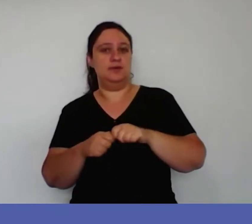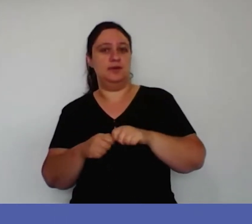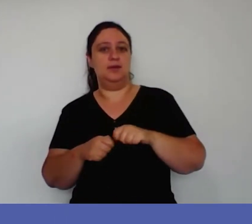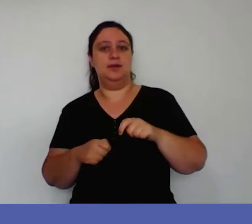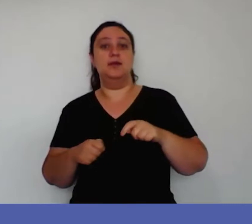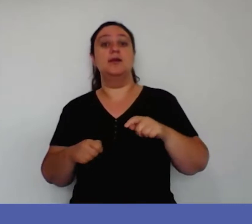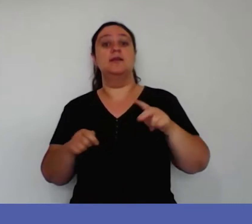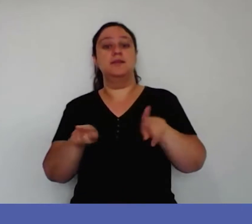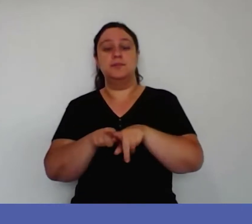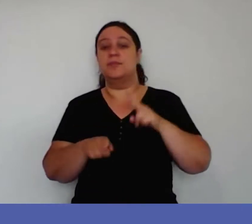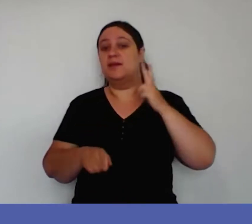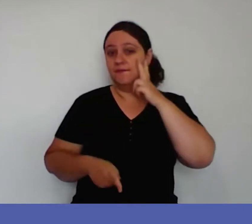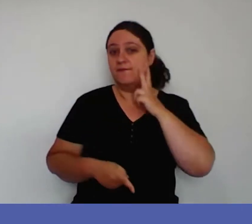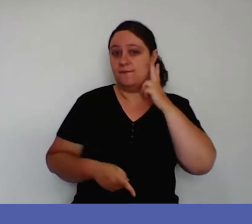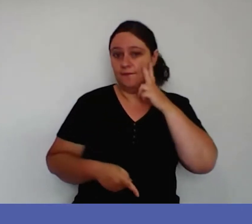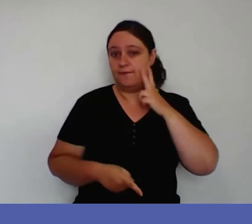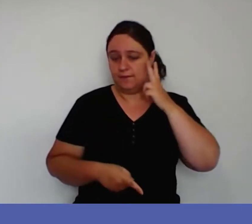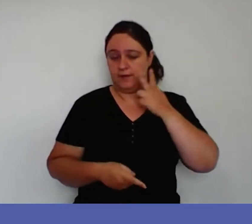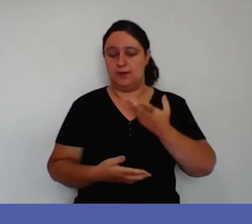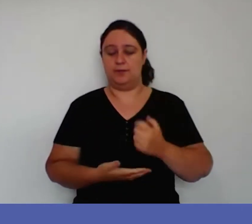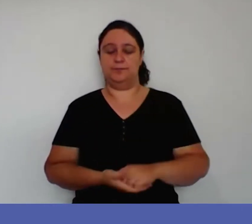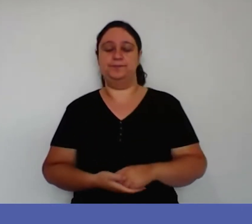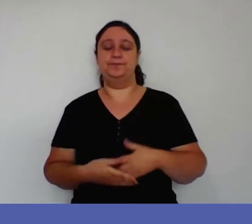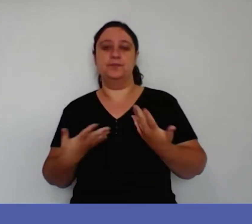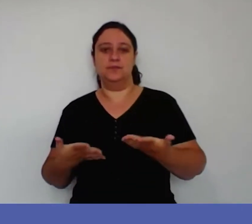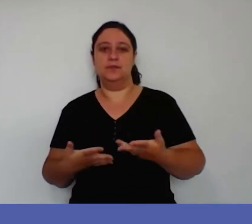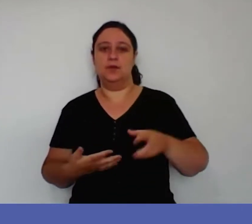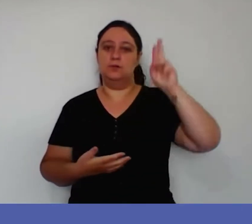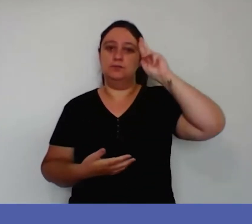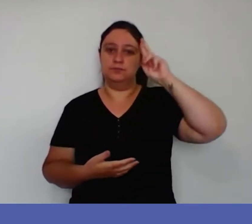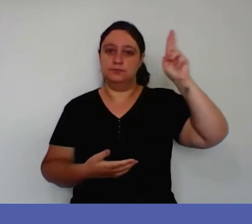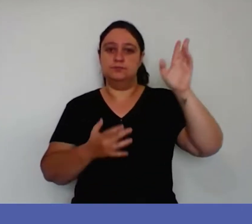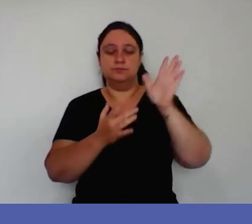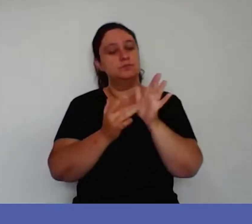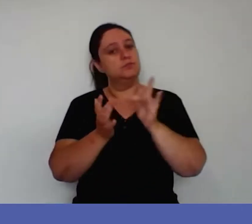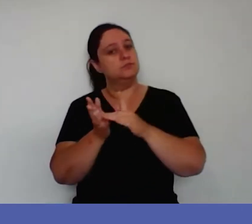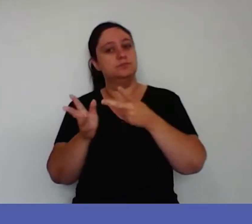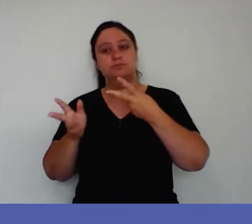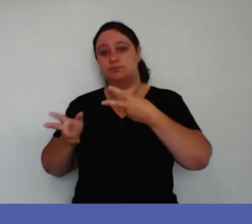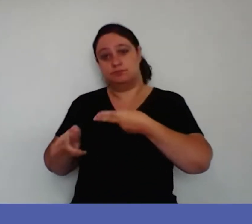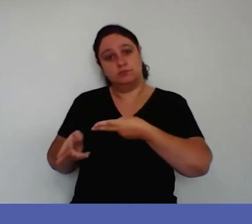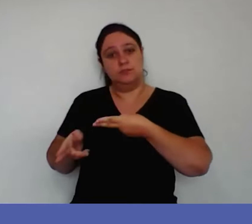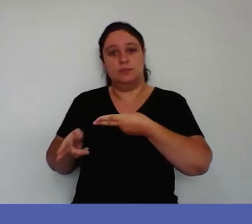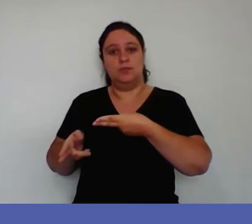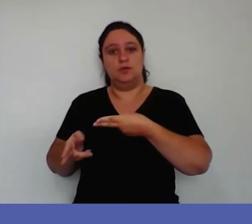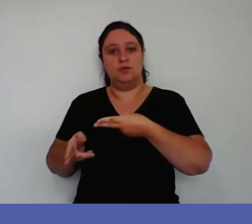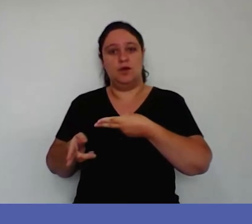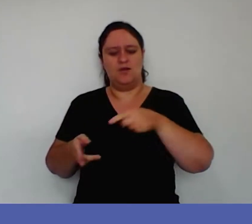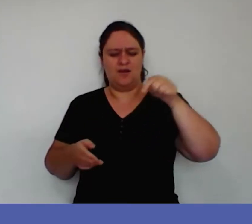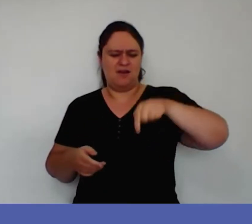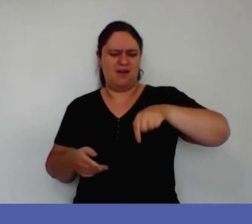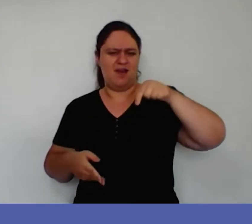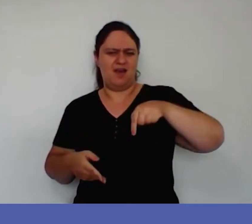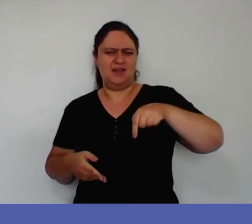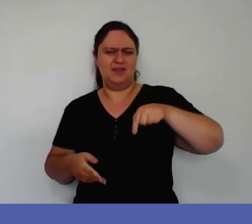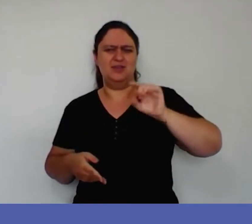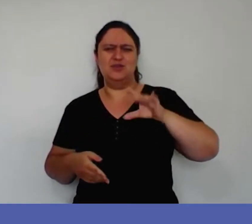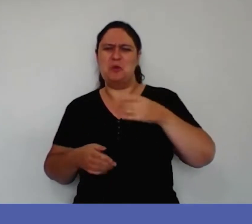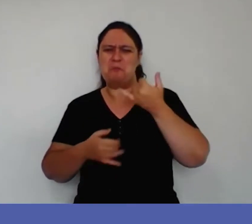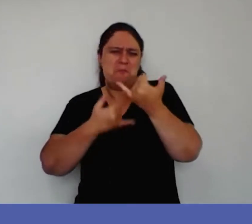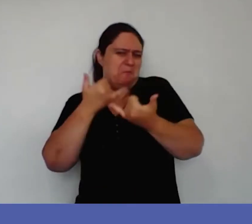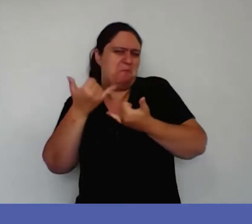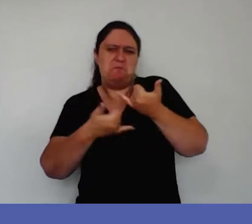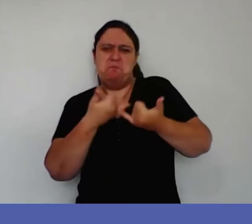né, dessa vinha. Então nosso Senhor Jesus é a mesma coisa. Ele não está aqui meramente brincando de uma